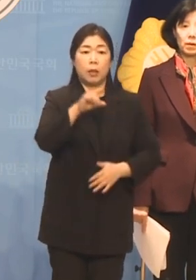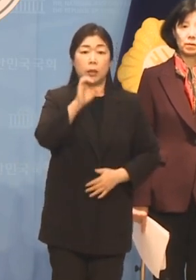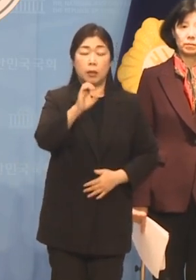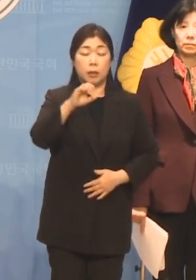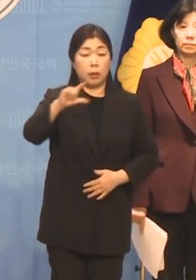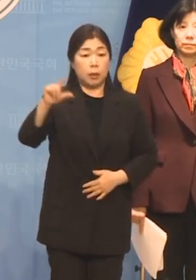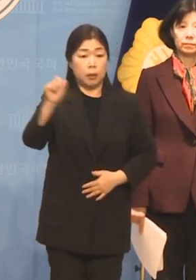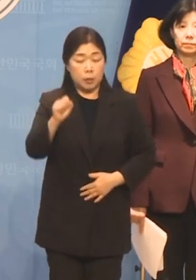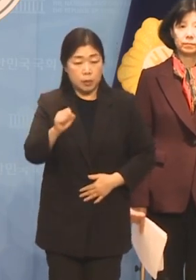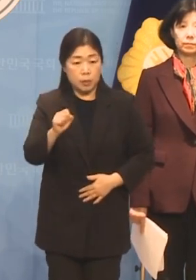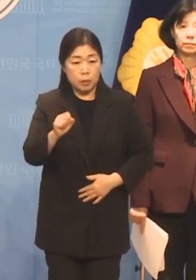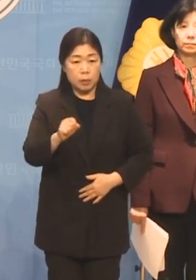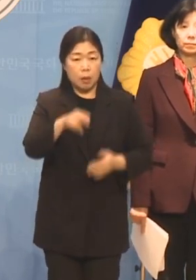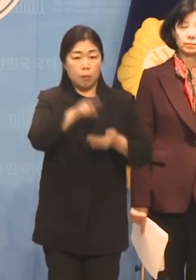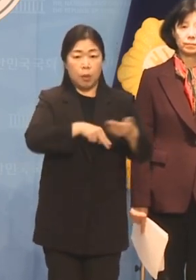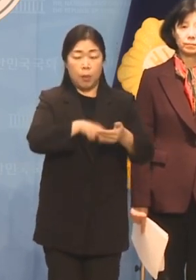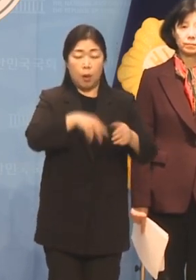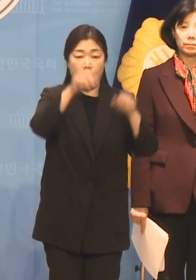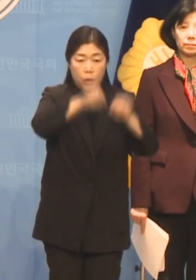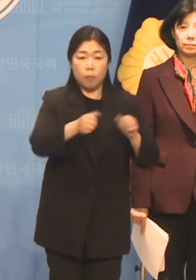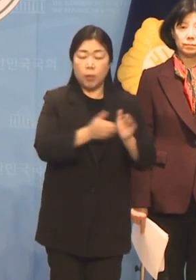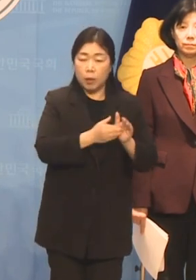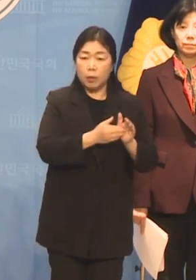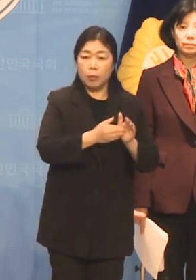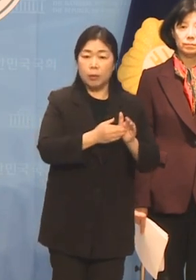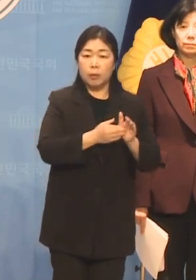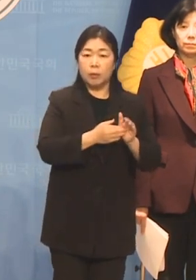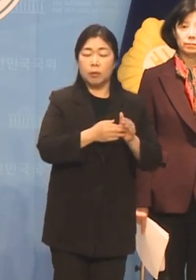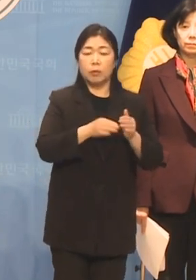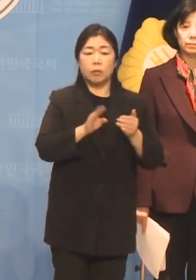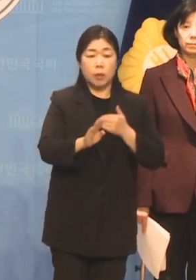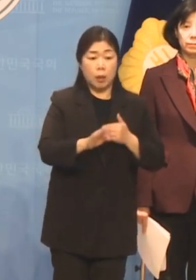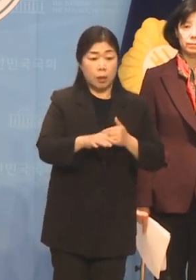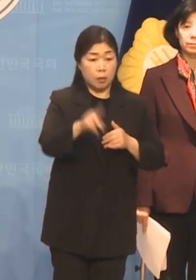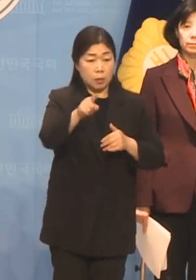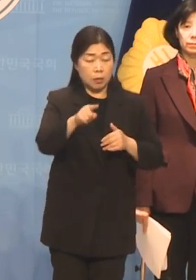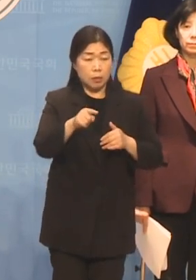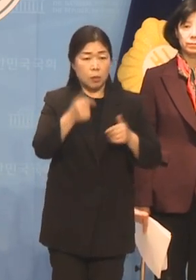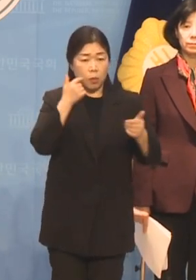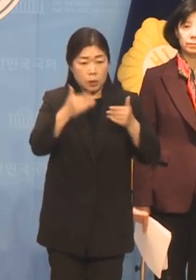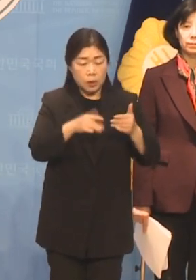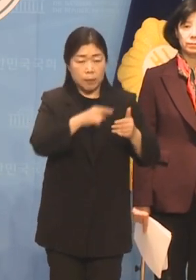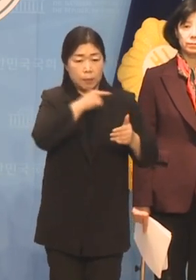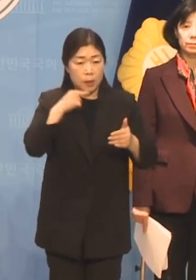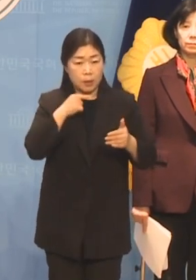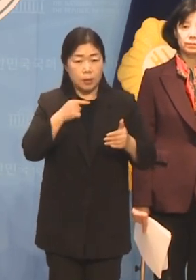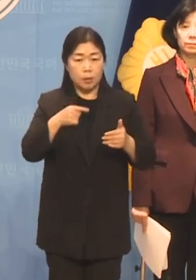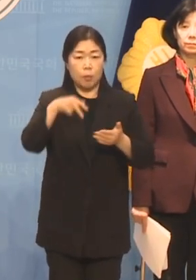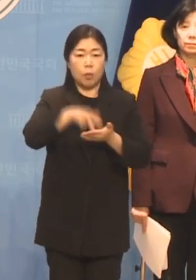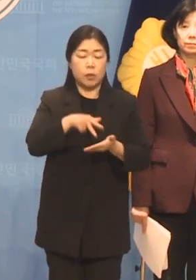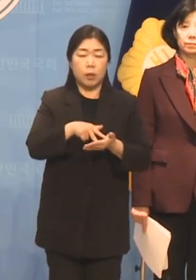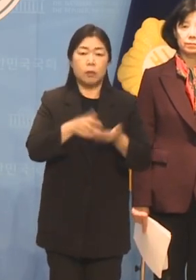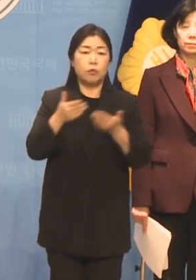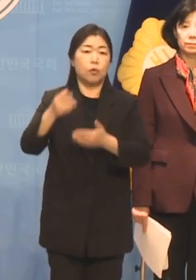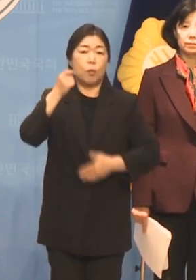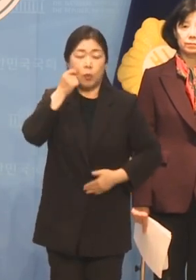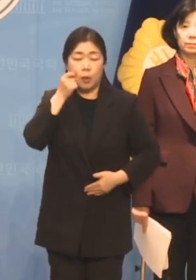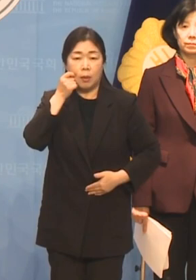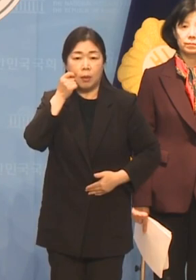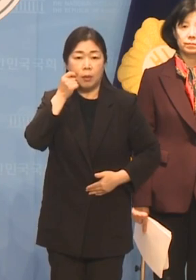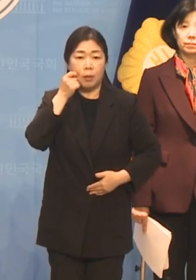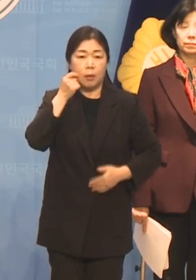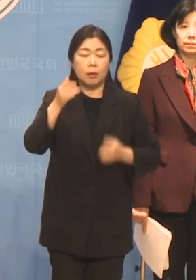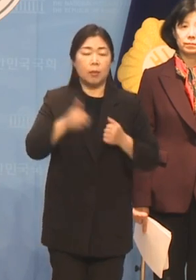강화를 시키고 금융감독의 상시감독을 하겠다고 했는데 이 모든 게 이루어지지 않았기 때문에 일어났던 예정된